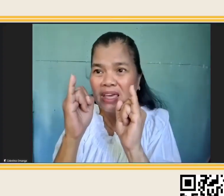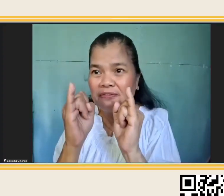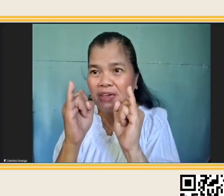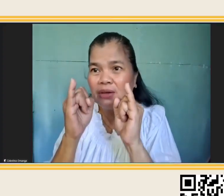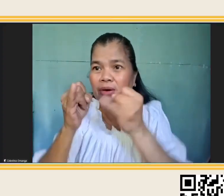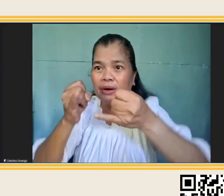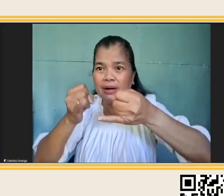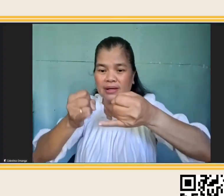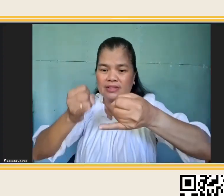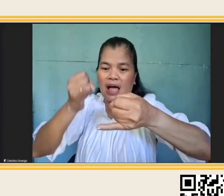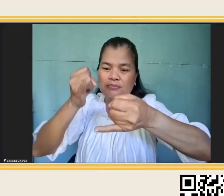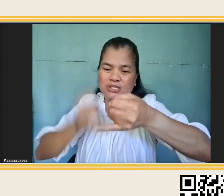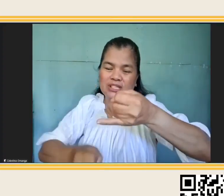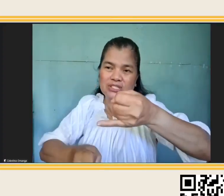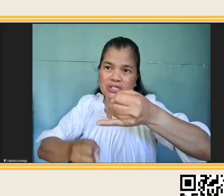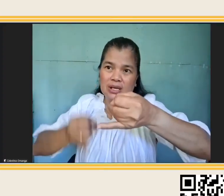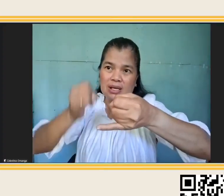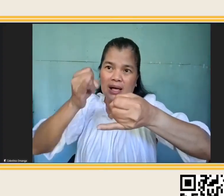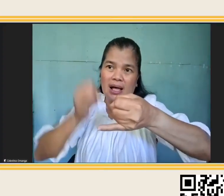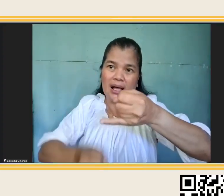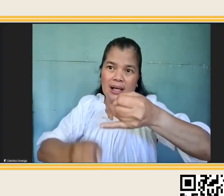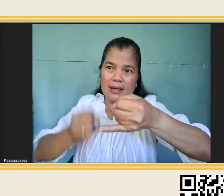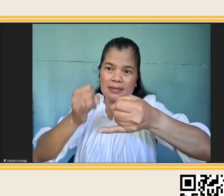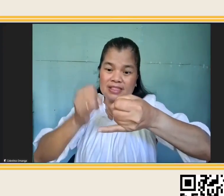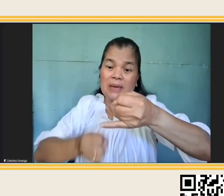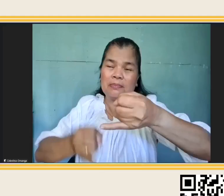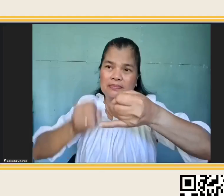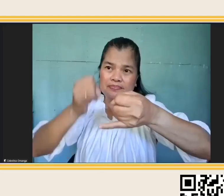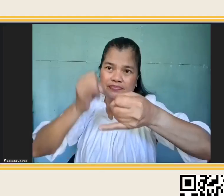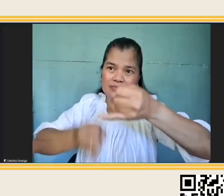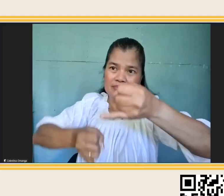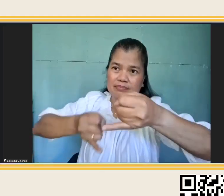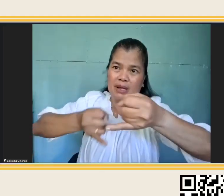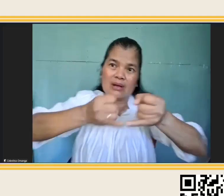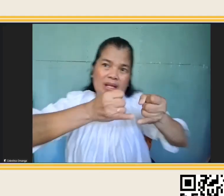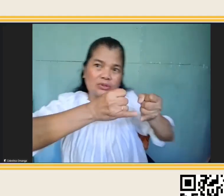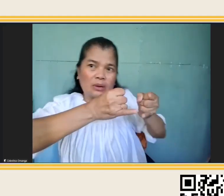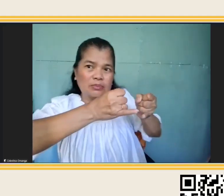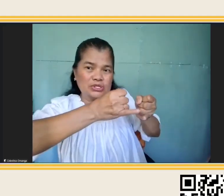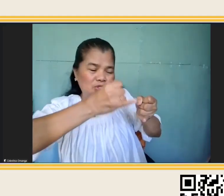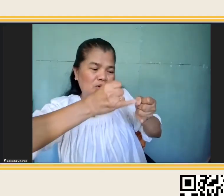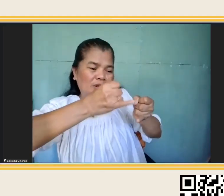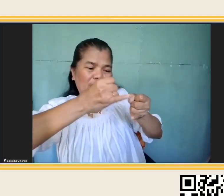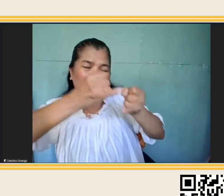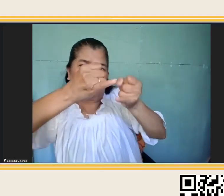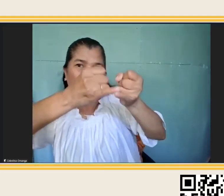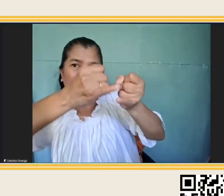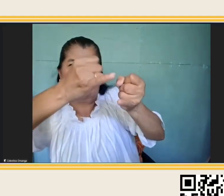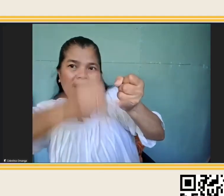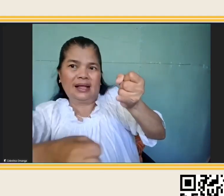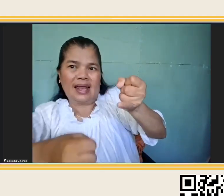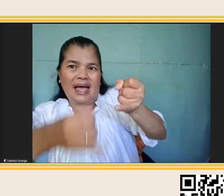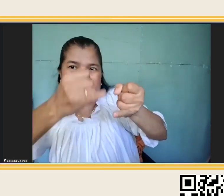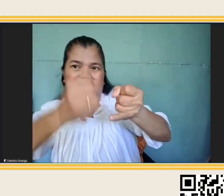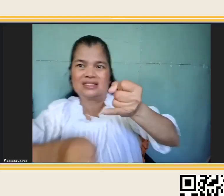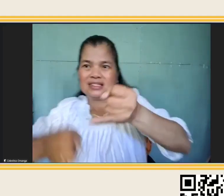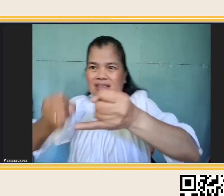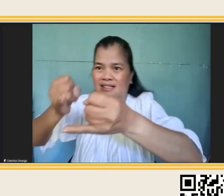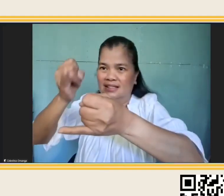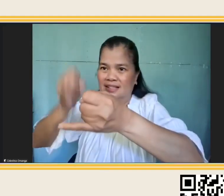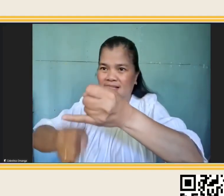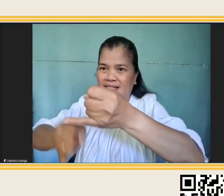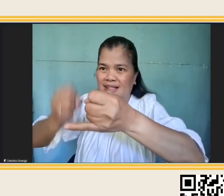two pinky finger taps each tip. Pero ganito ang posisyon. Okay?